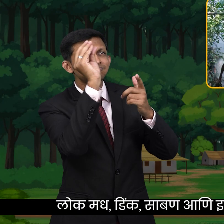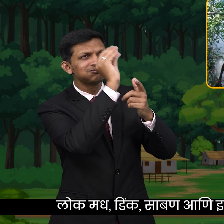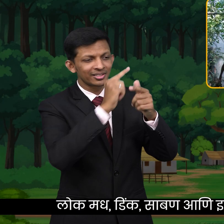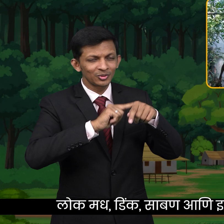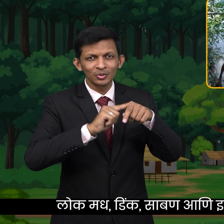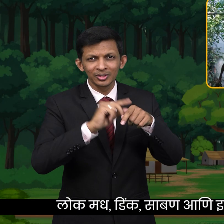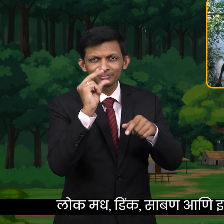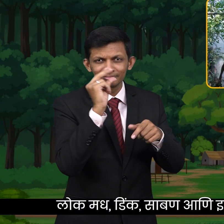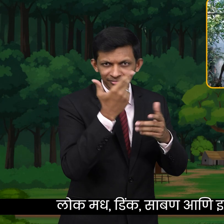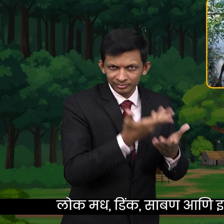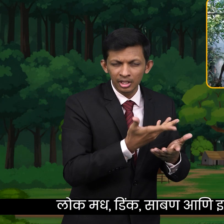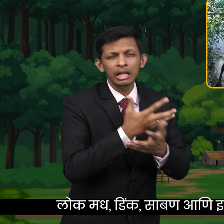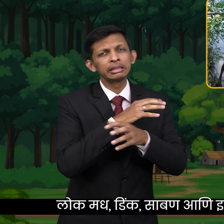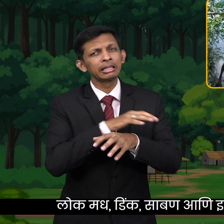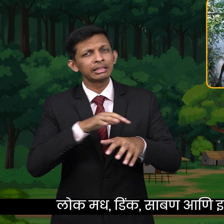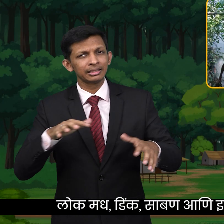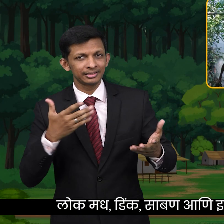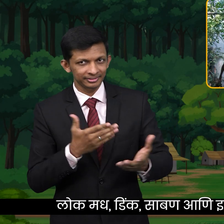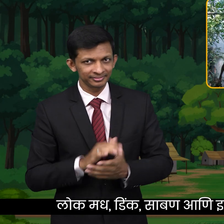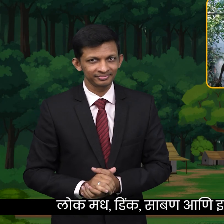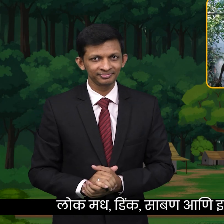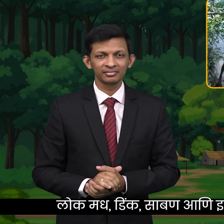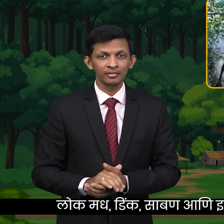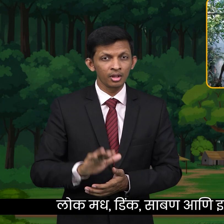करण्यासाठी जंगलात जातात.